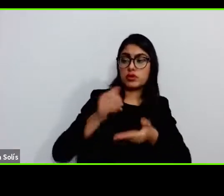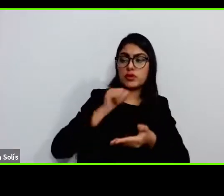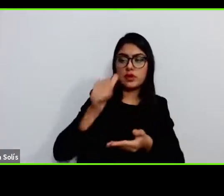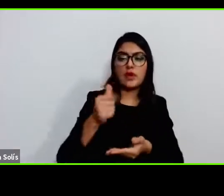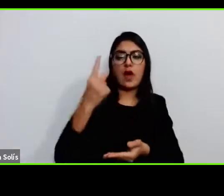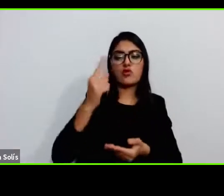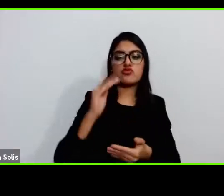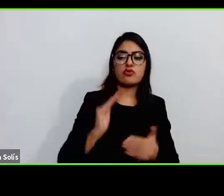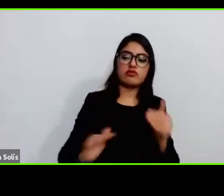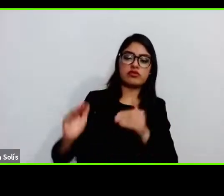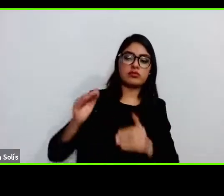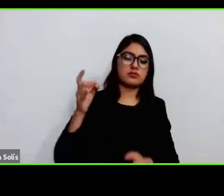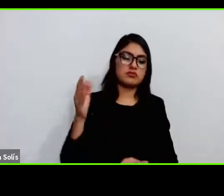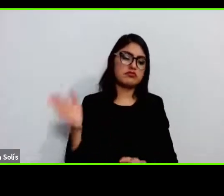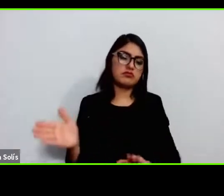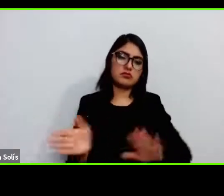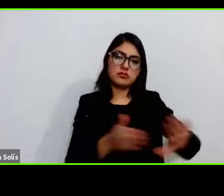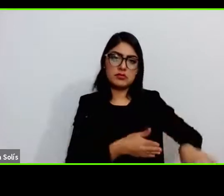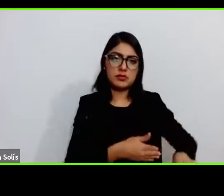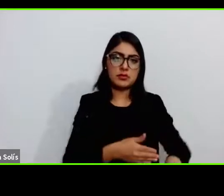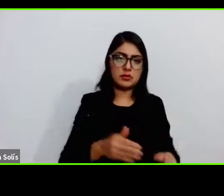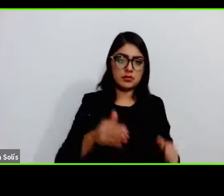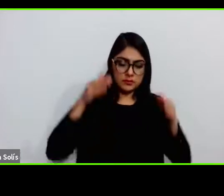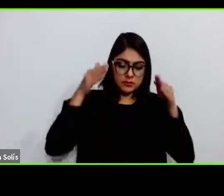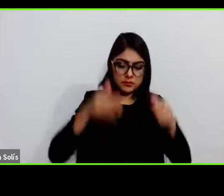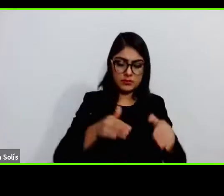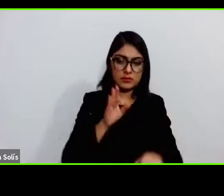Entonces, creo